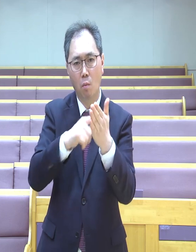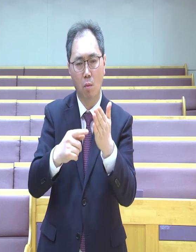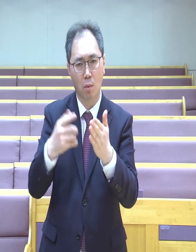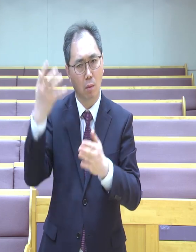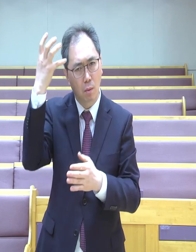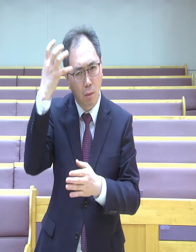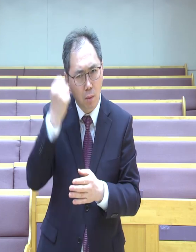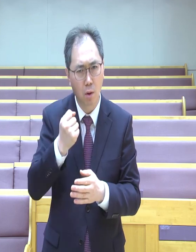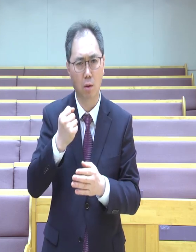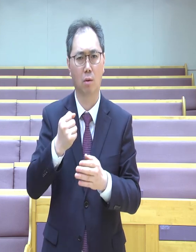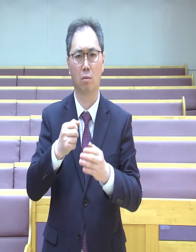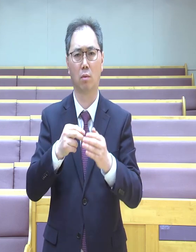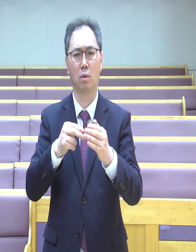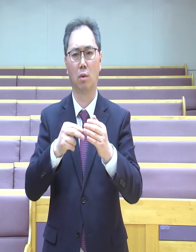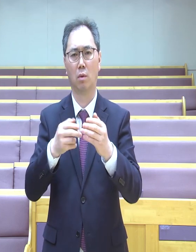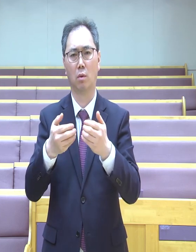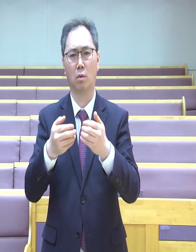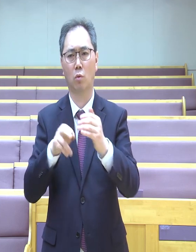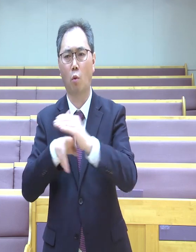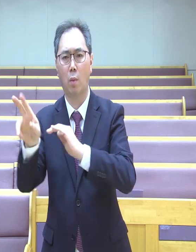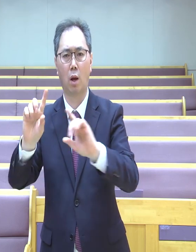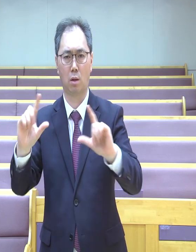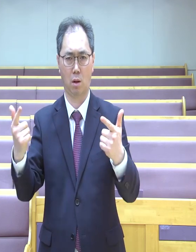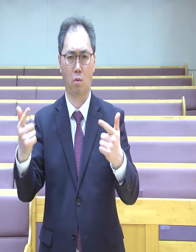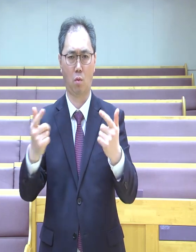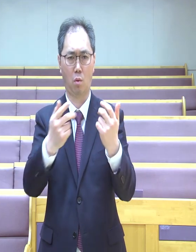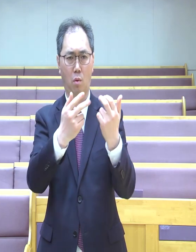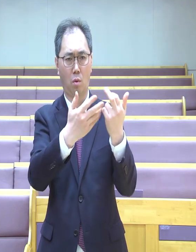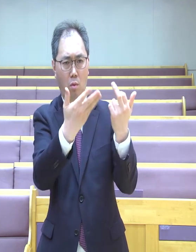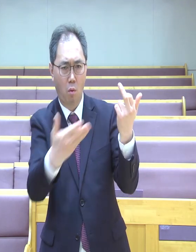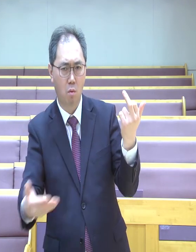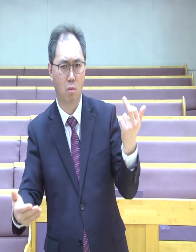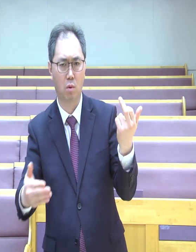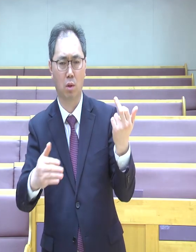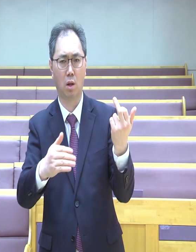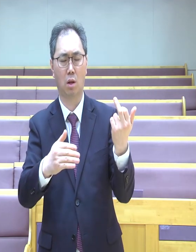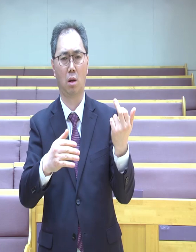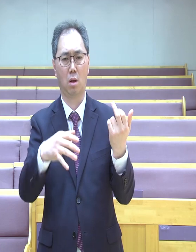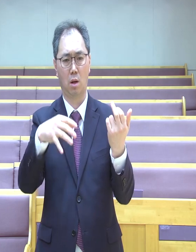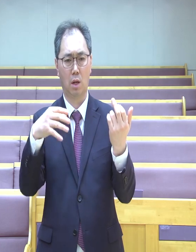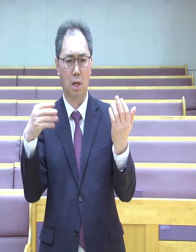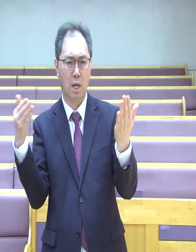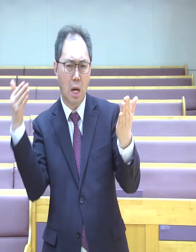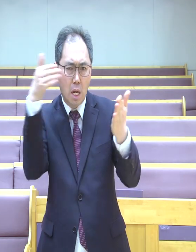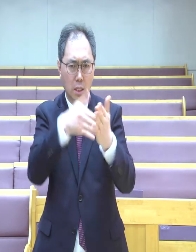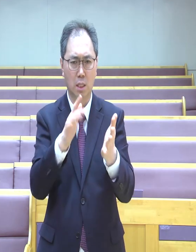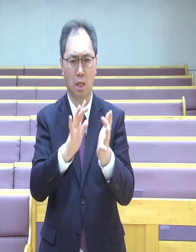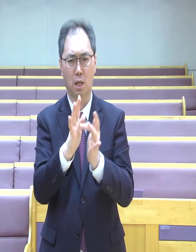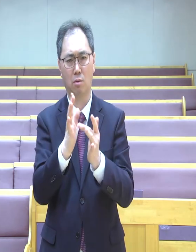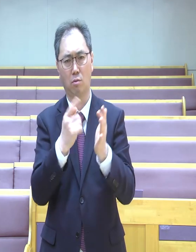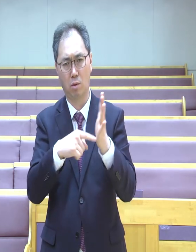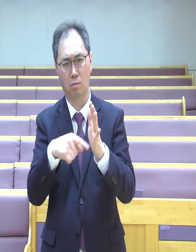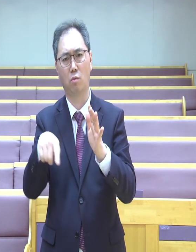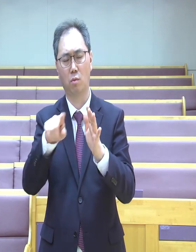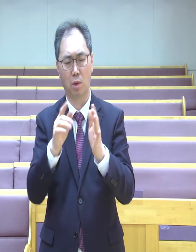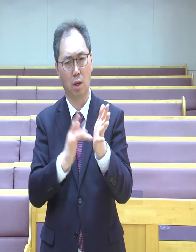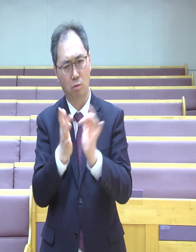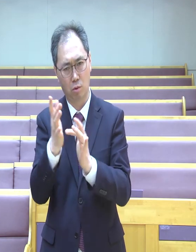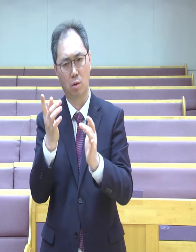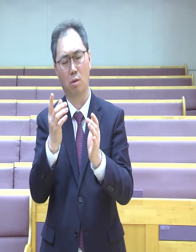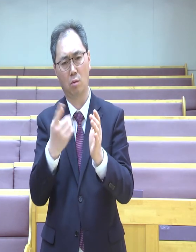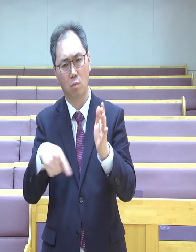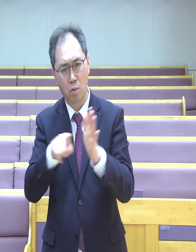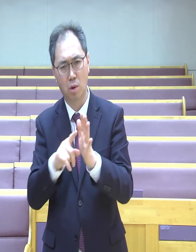없었던 것입니다. 그래서 골고다 언덕까지 가슴을 치며 통곡하며 예수님을